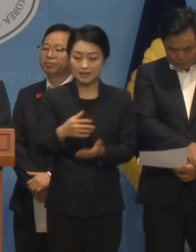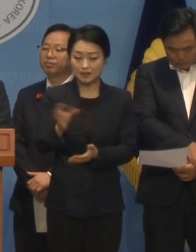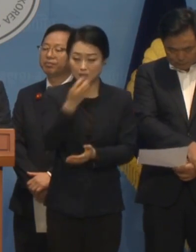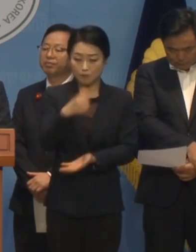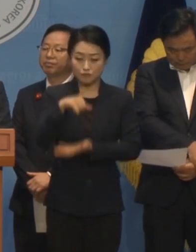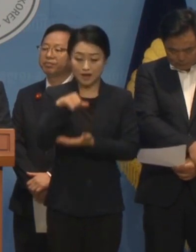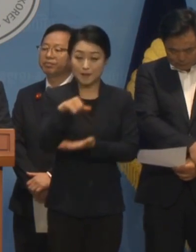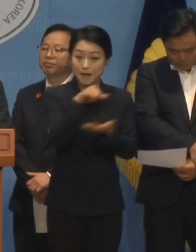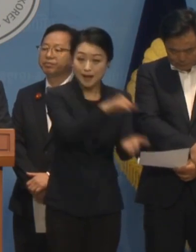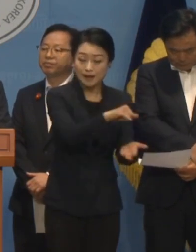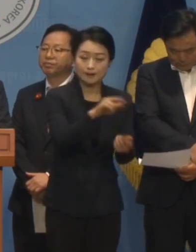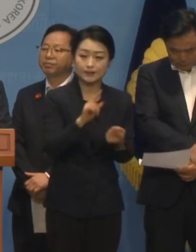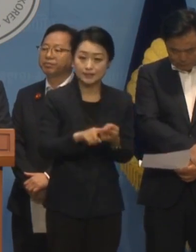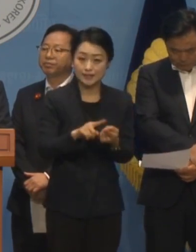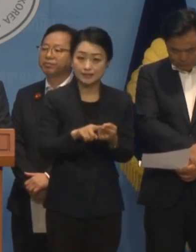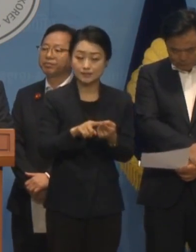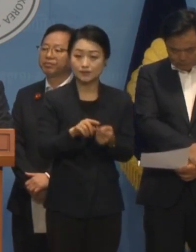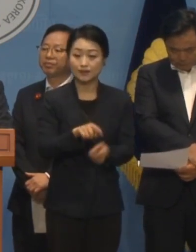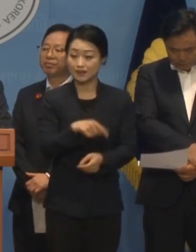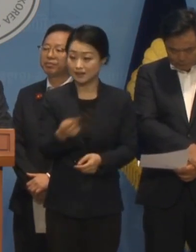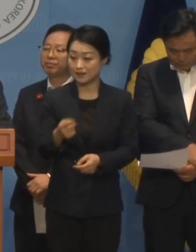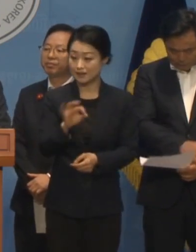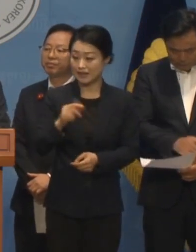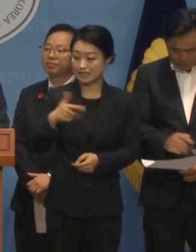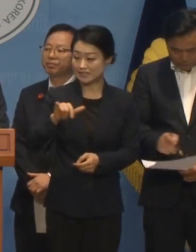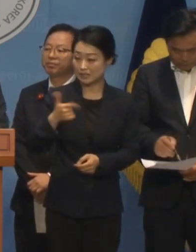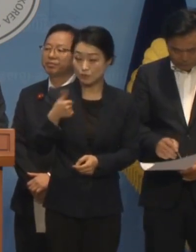가방 범죄 의혹을 옆에 있는 우리 안진걸